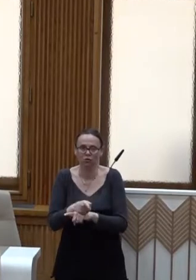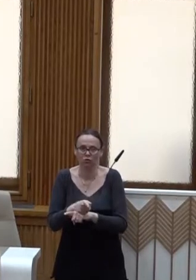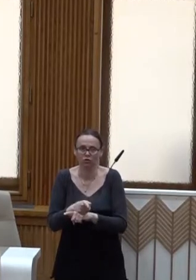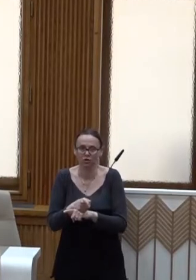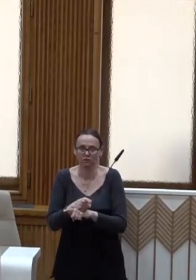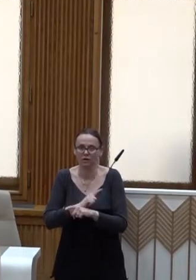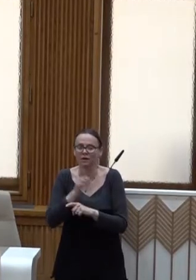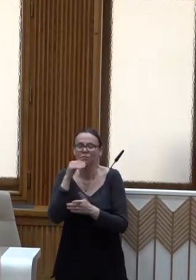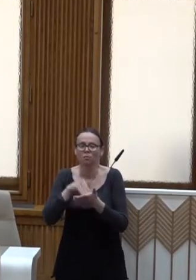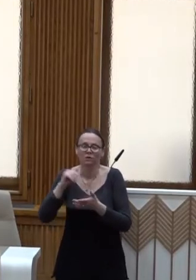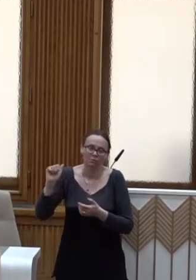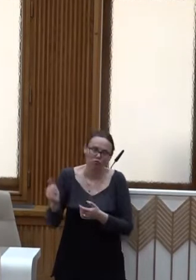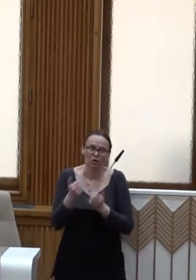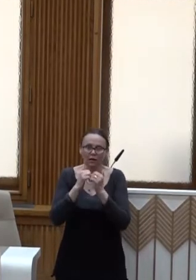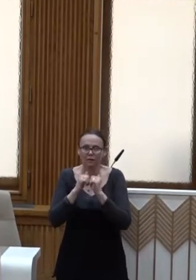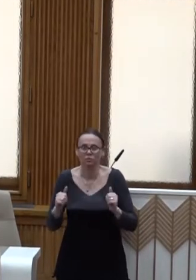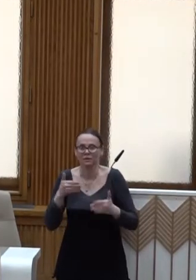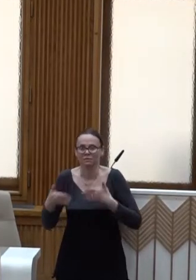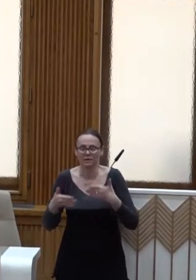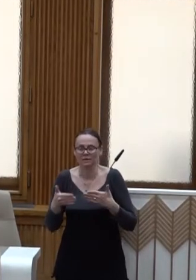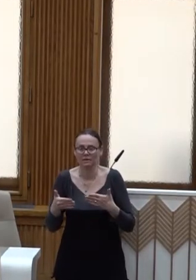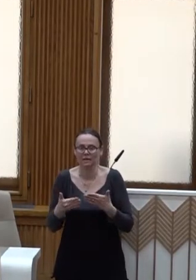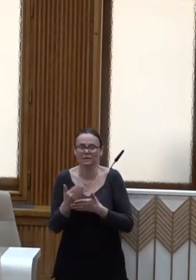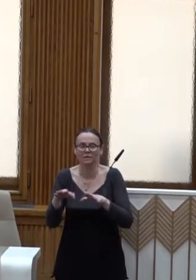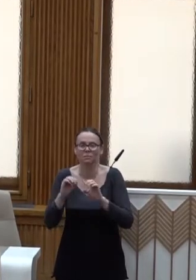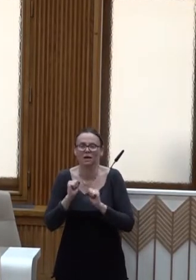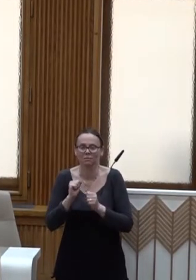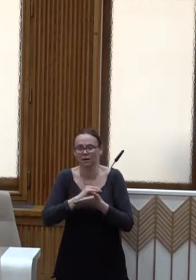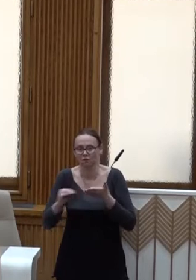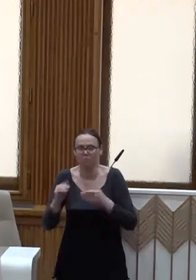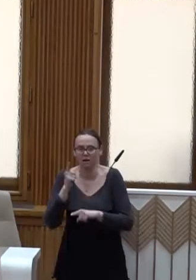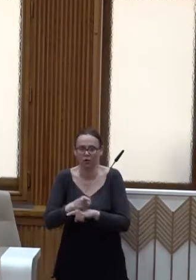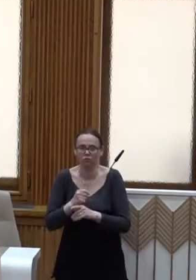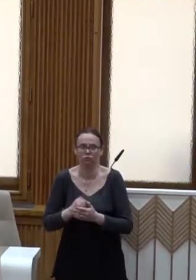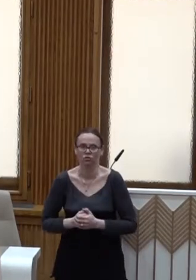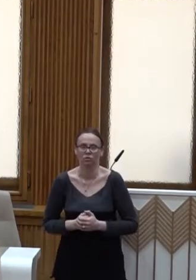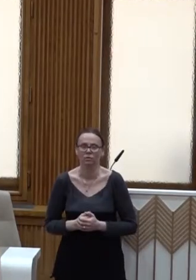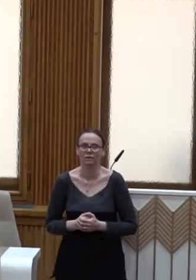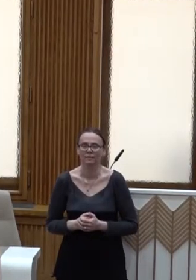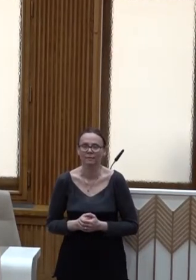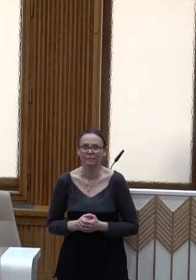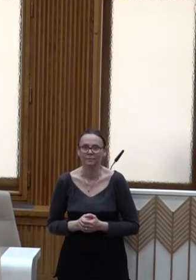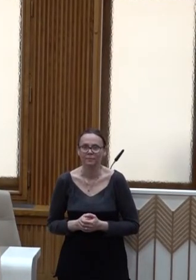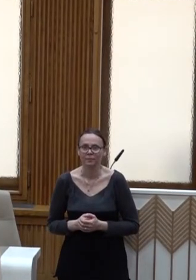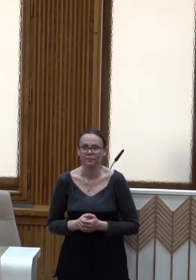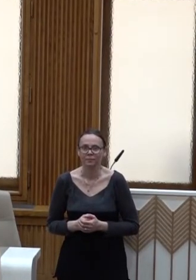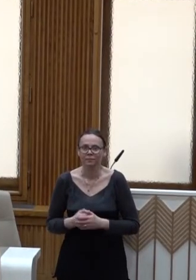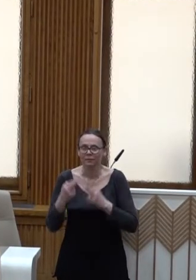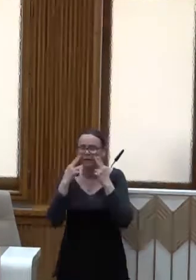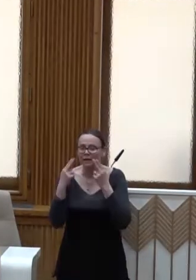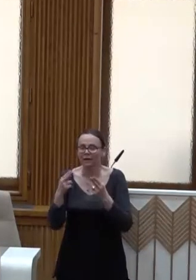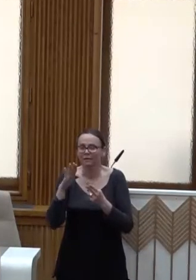Da ne bo potrebno še enkrat posebnih sej za sprejemanje formalnih odločitev. In glede